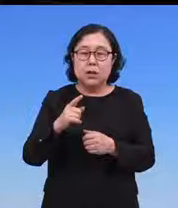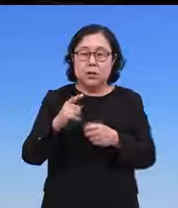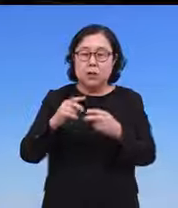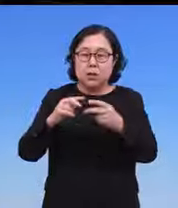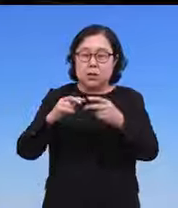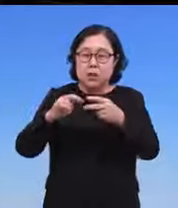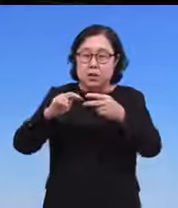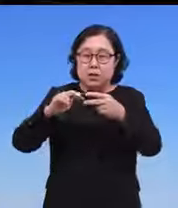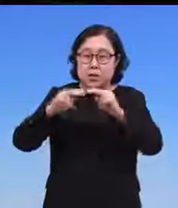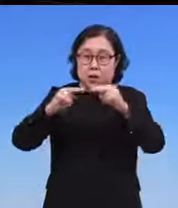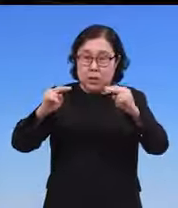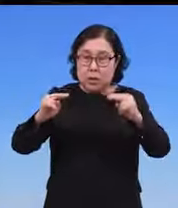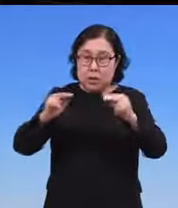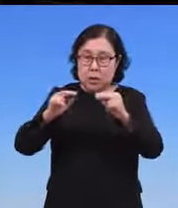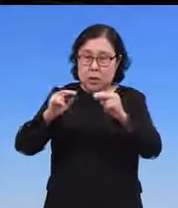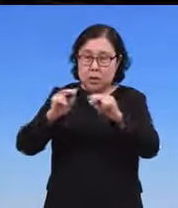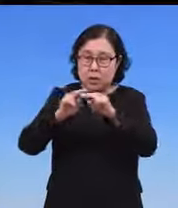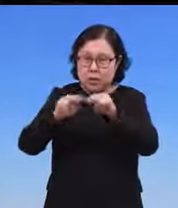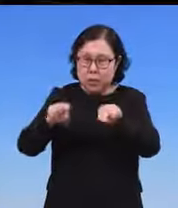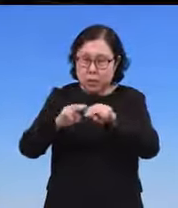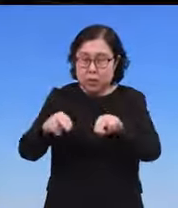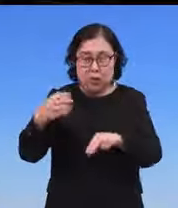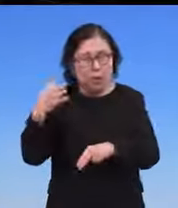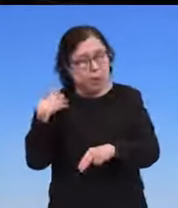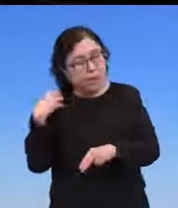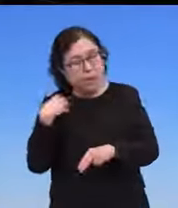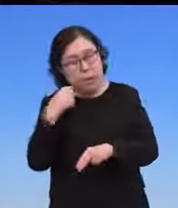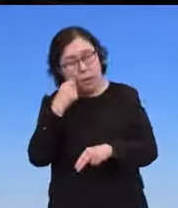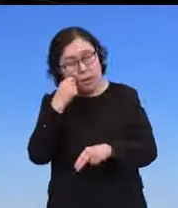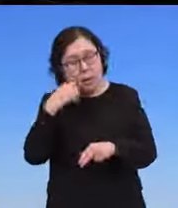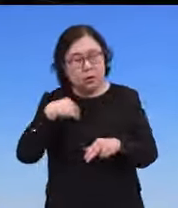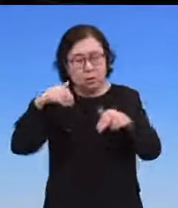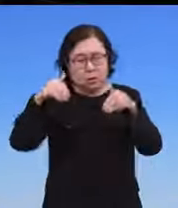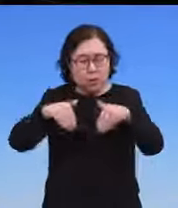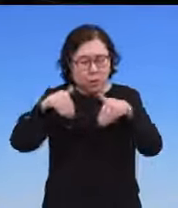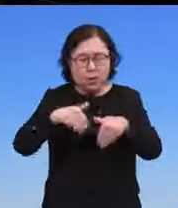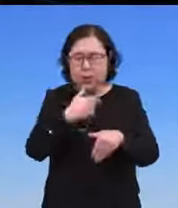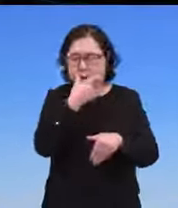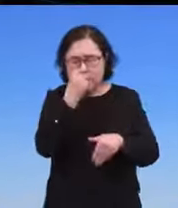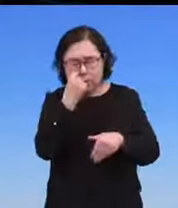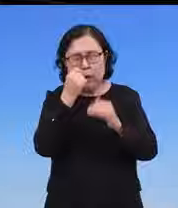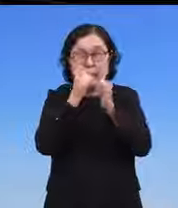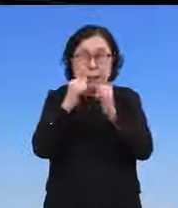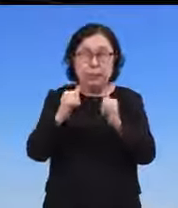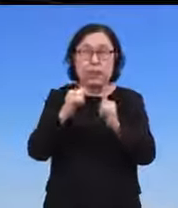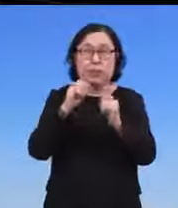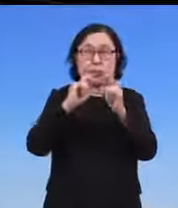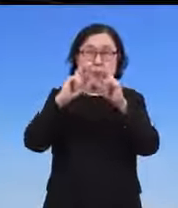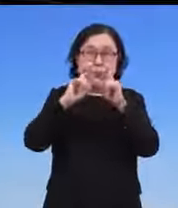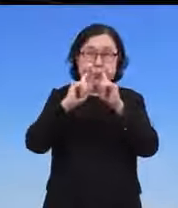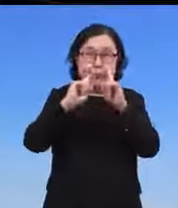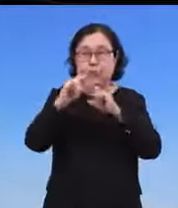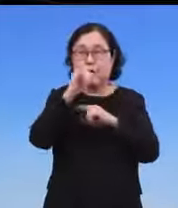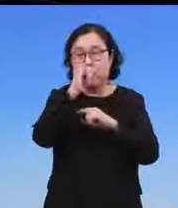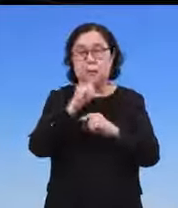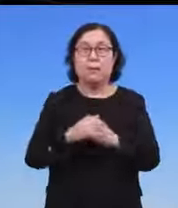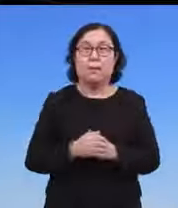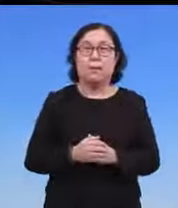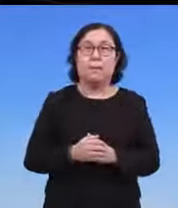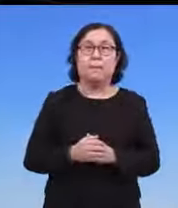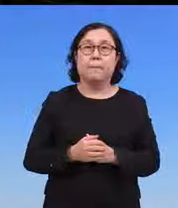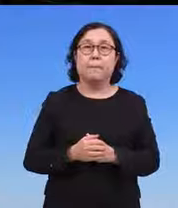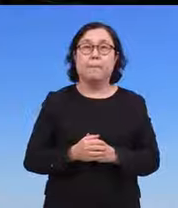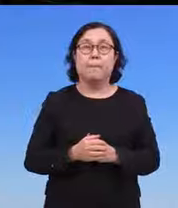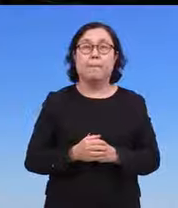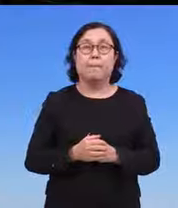나는 굽혀 그의 신발끈을 풀기도 어떻게 한다고요? 감당하지 못한다. 노예만도 못한 존재라는 거 아닙니까?